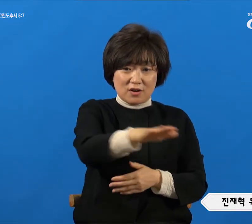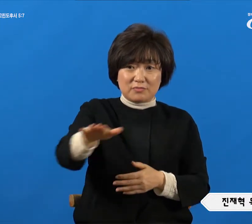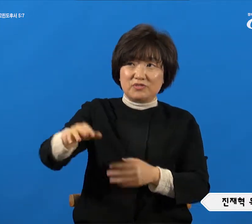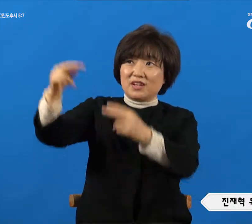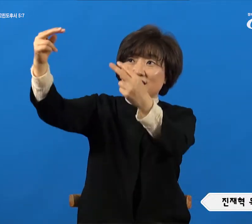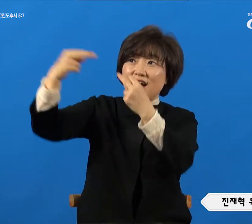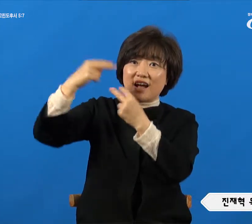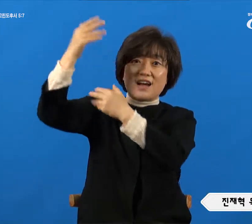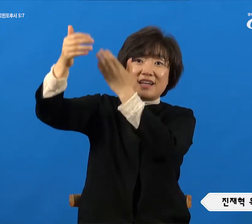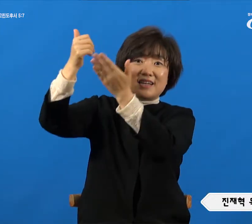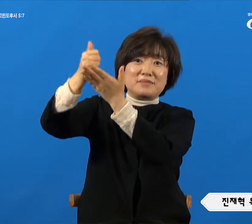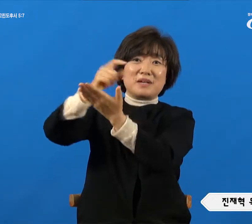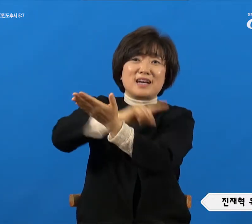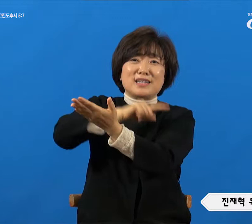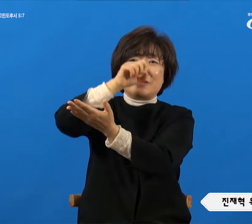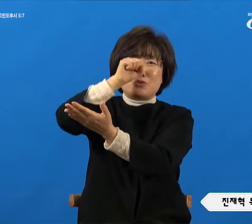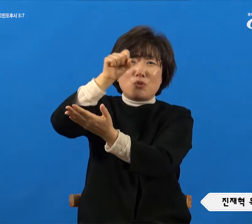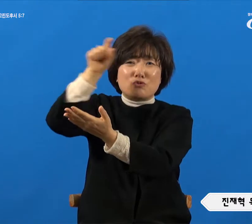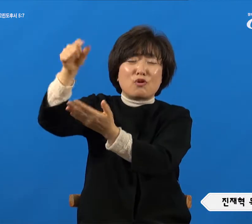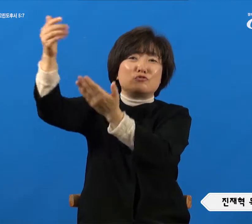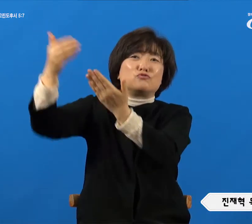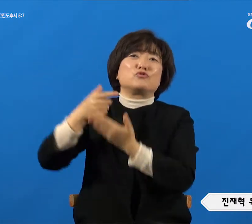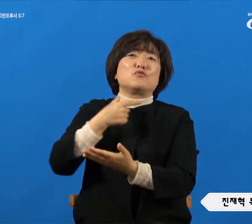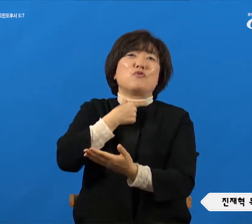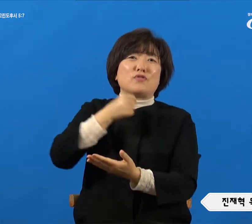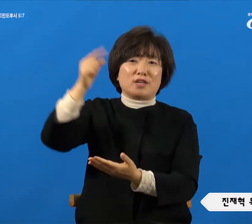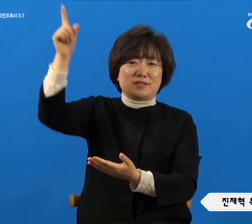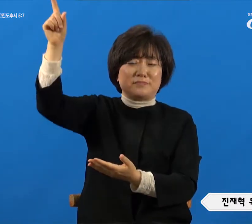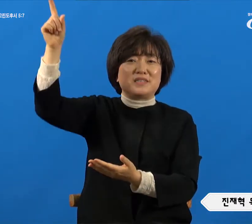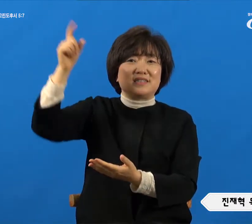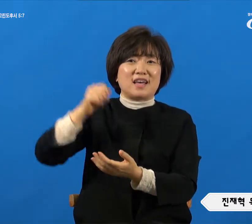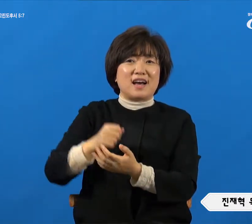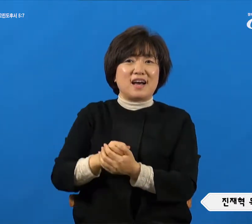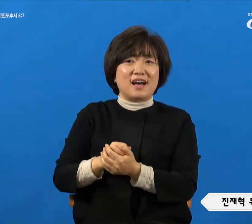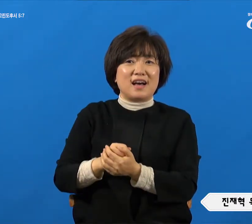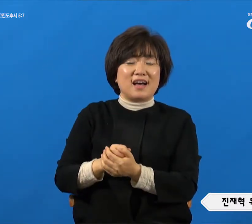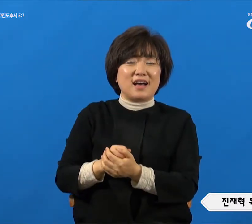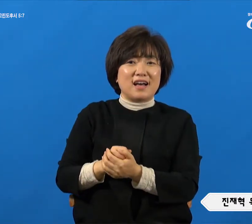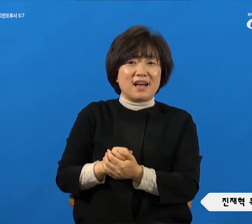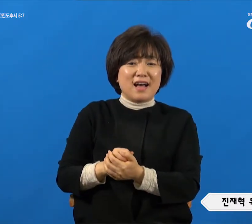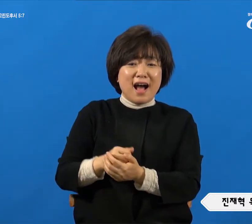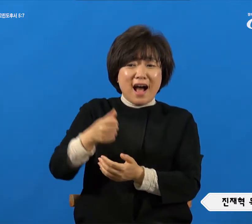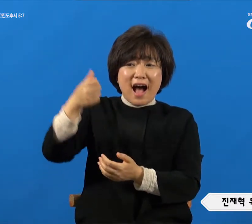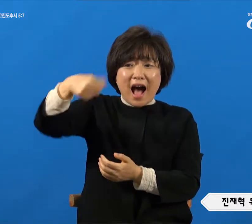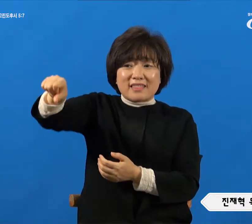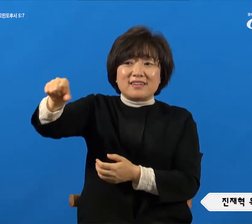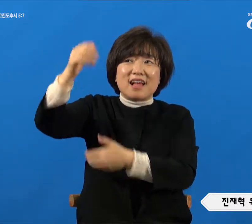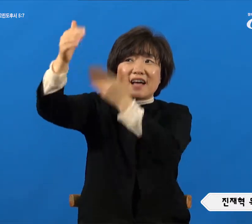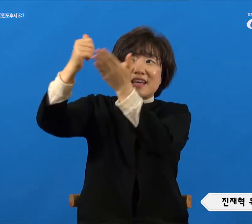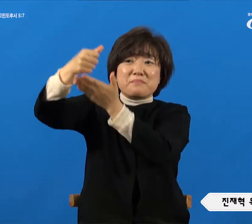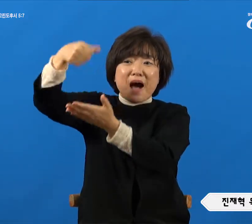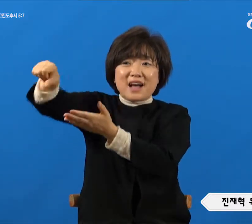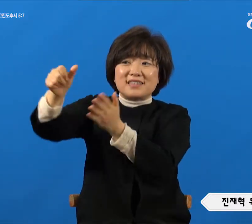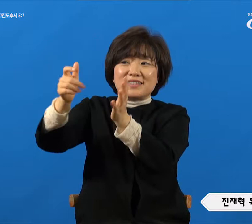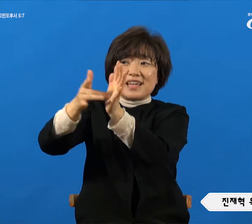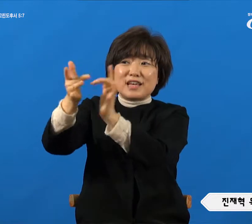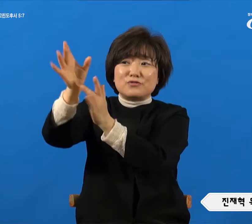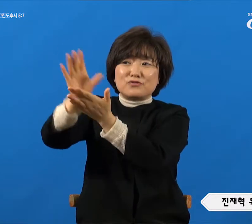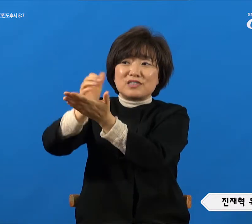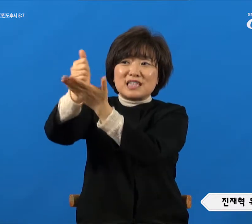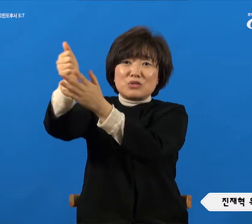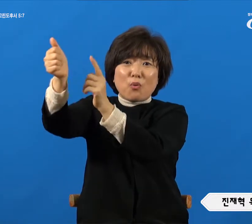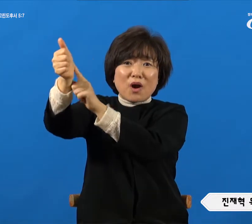하나님은 가장 좋은 것을 주시기를 원하십니다. 정말 아들까지 아낌없이